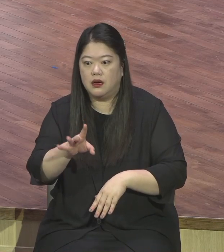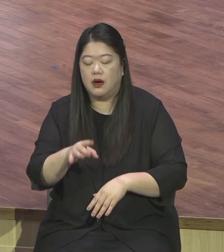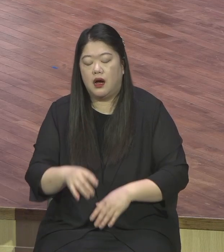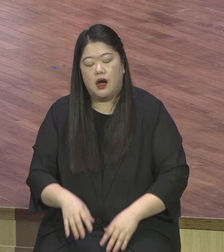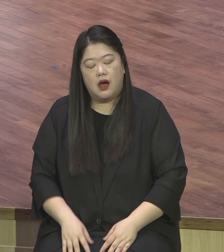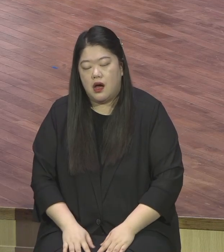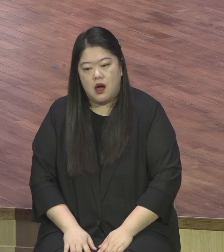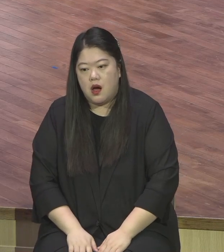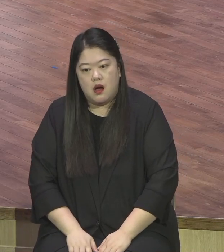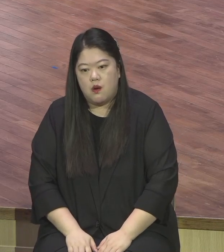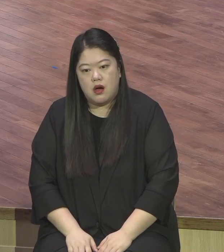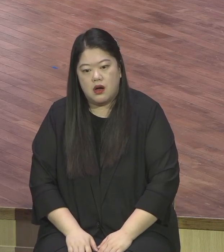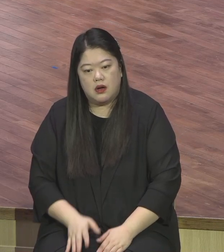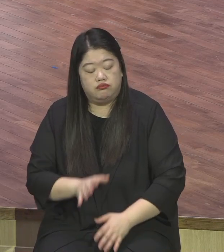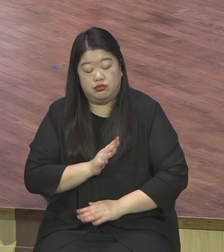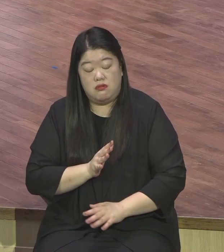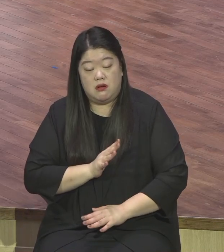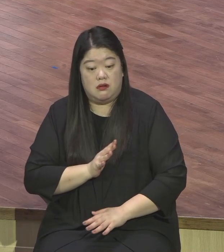눈은 눈으로 이는 입니다.